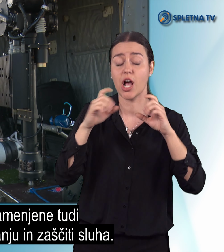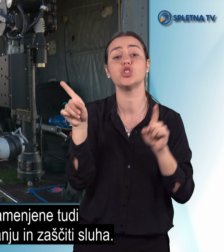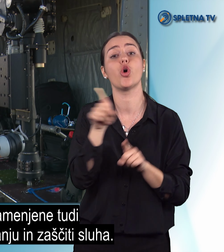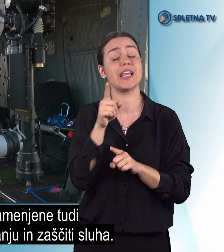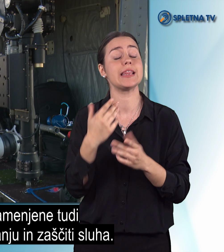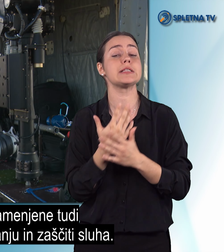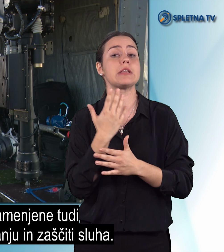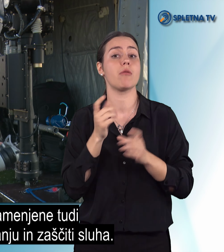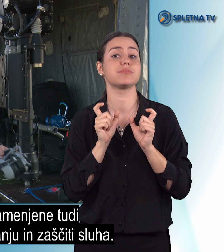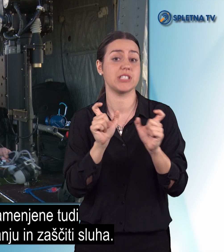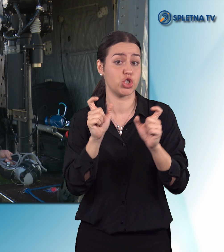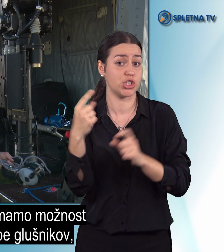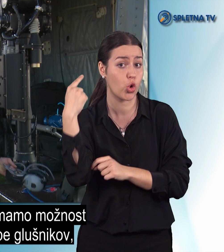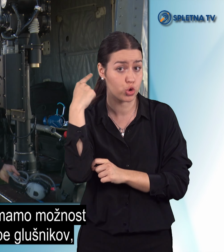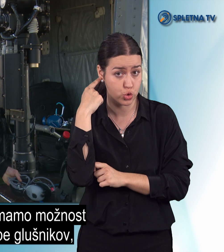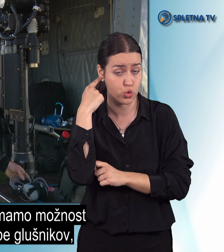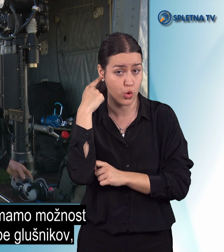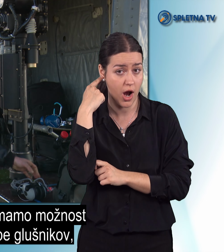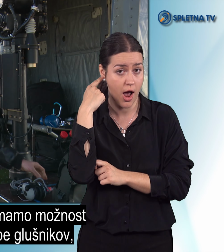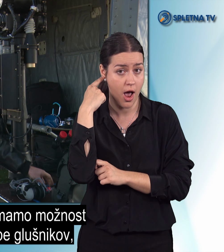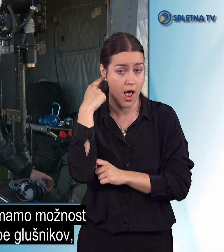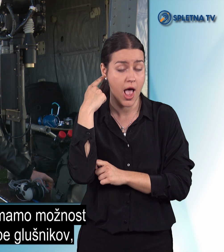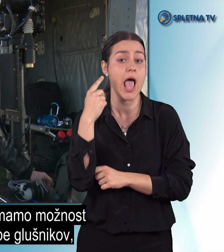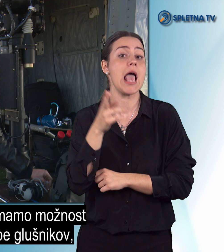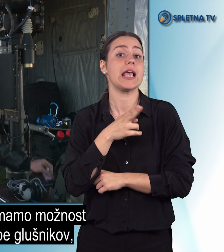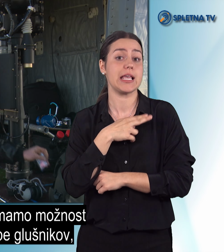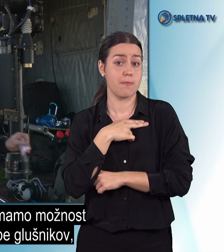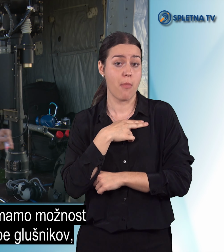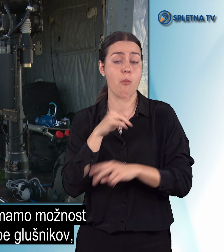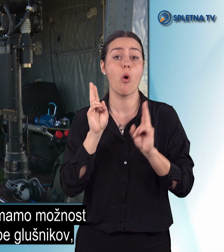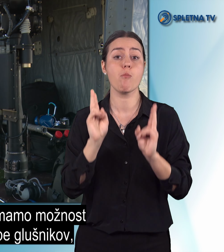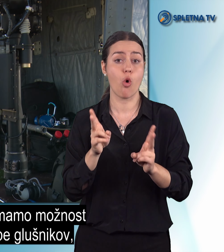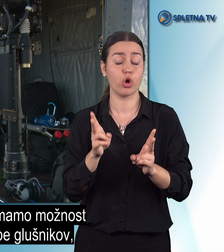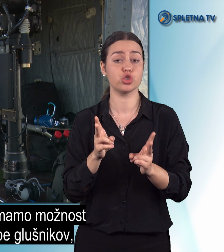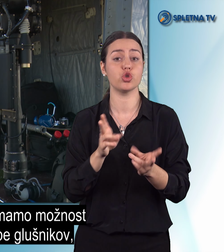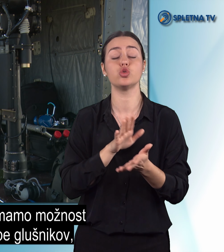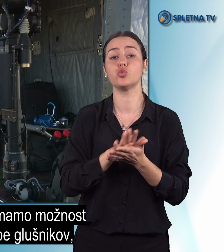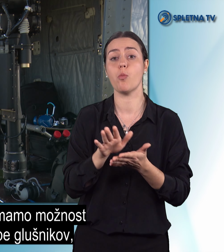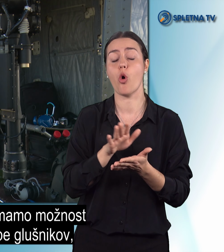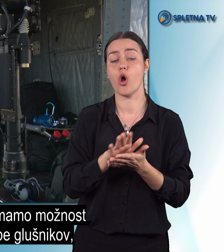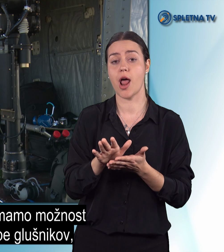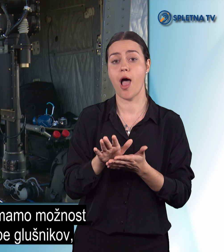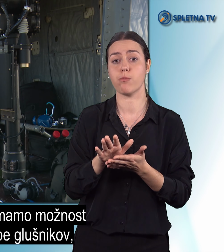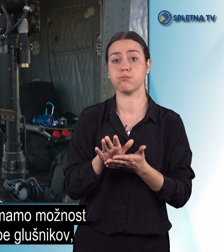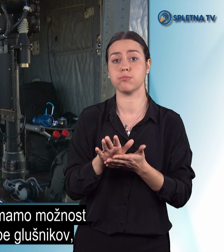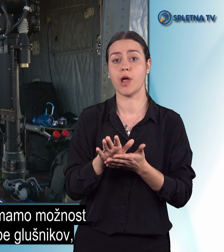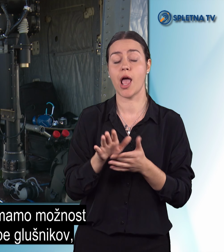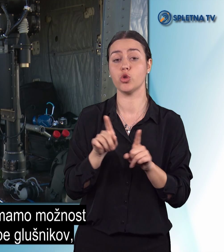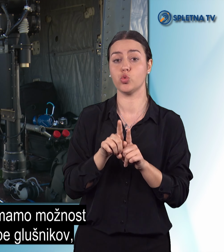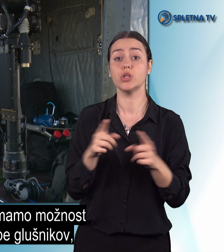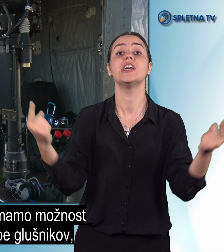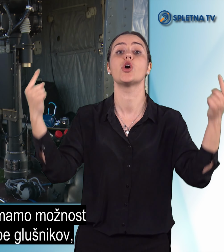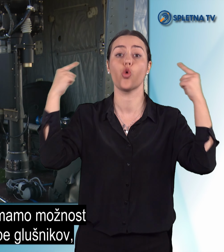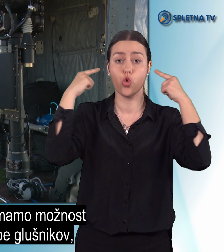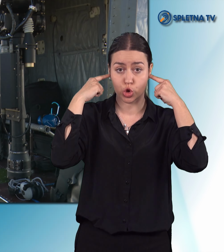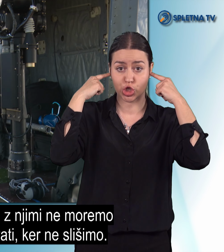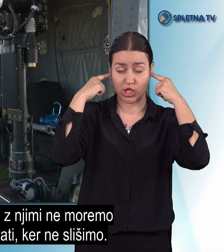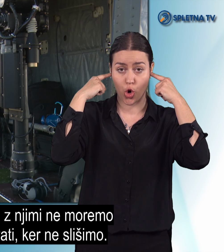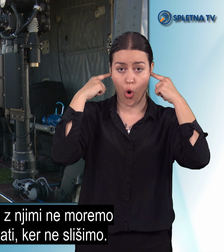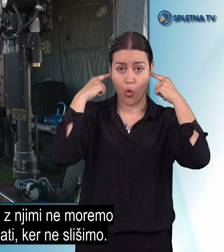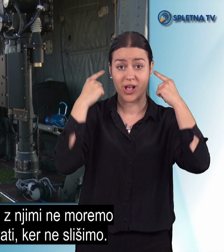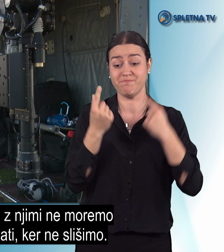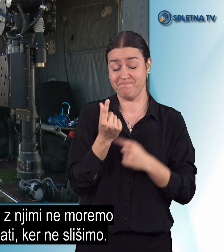zaščito sluha. Potem imamo možnost uporabe glušnikov,